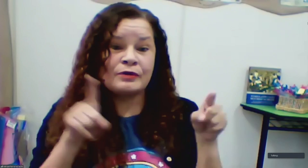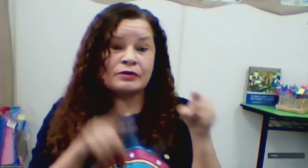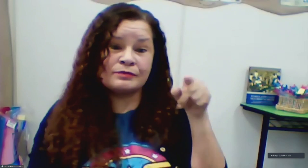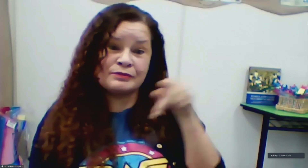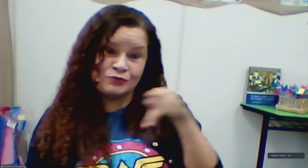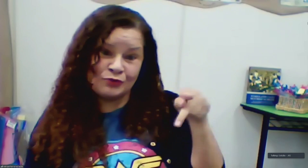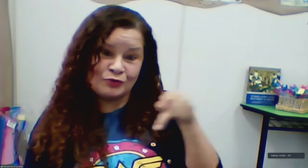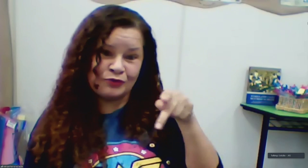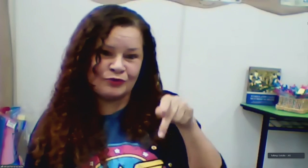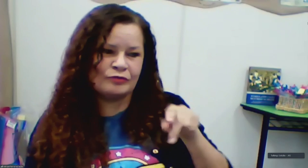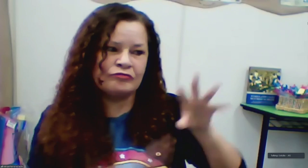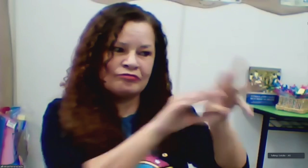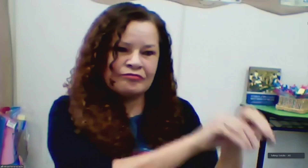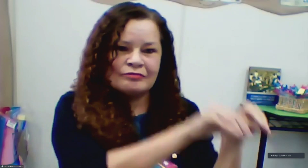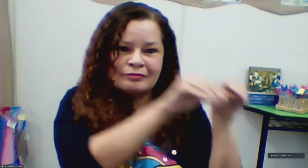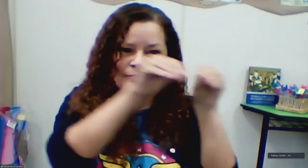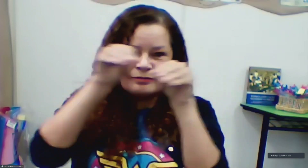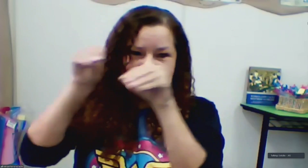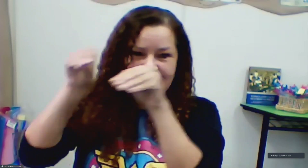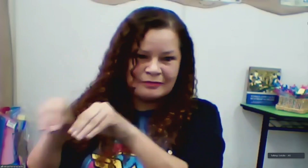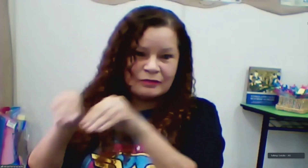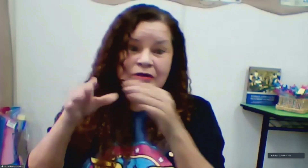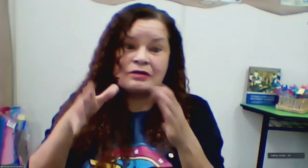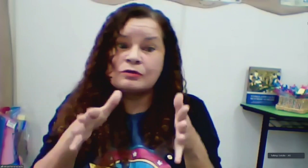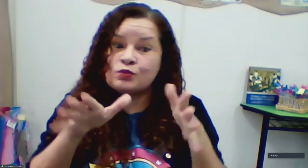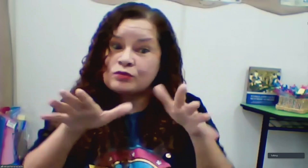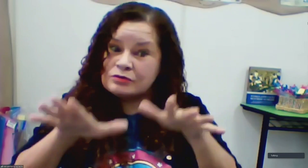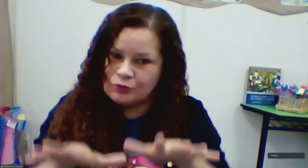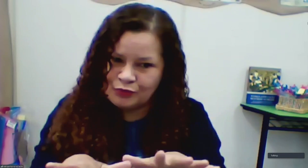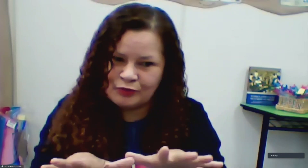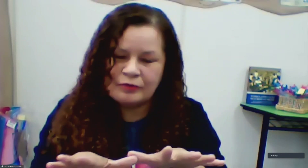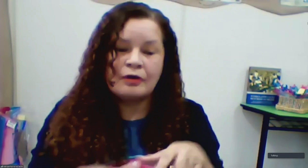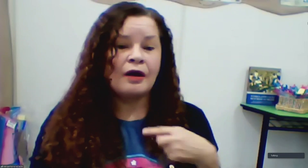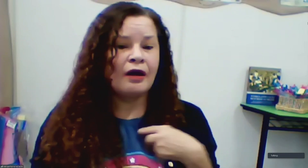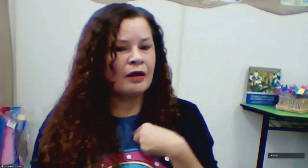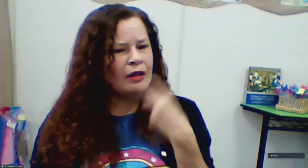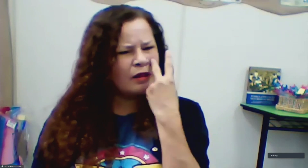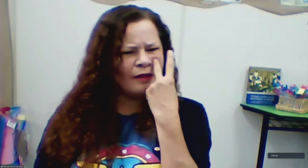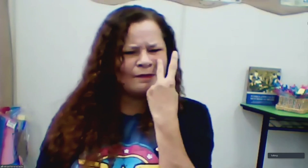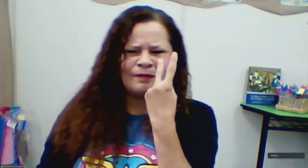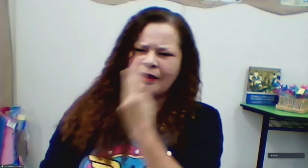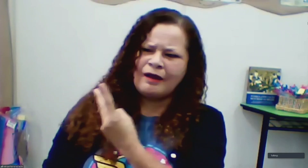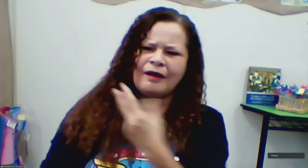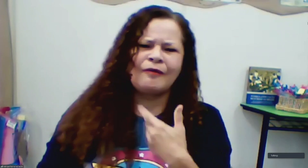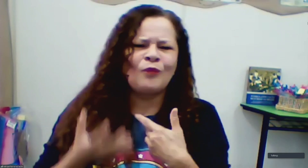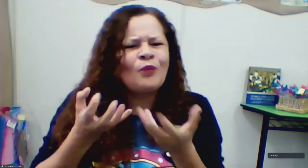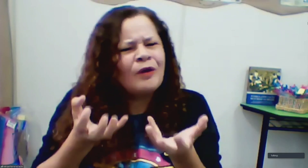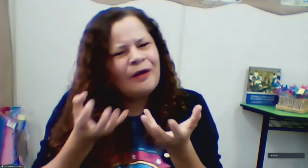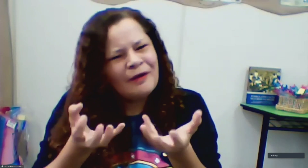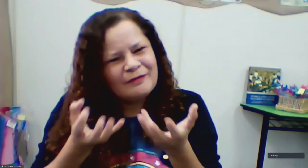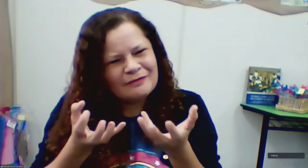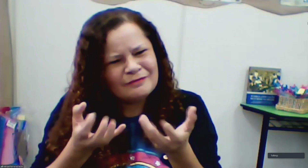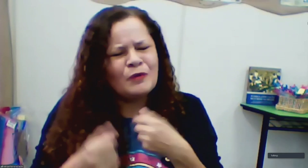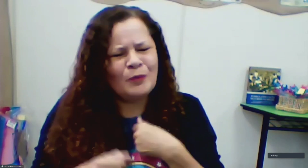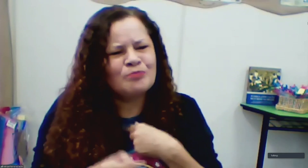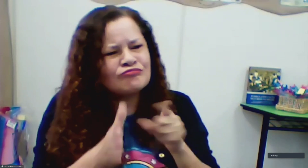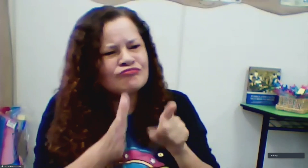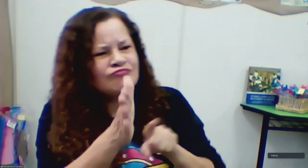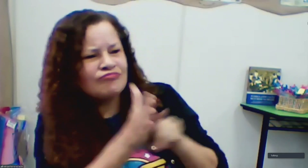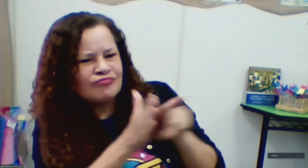a sala de inclusão, e eu via e falava, eu queria ir na sala de inclusão. mudar para aquela sala junto com os surdos. Aí falava,